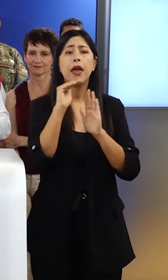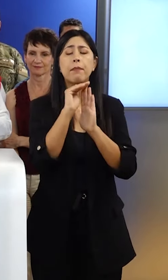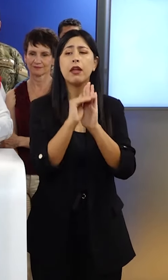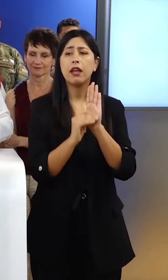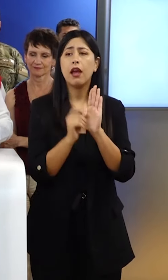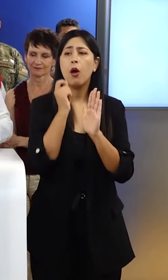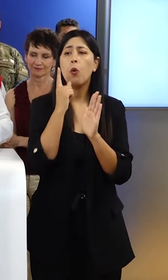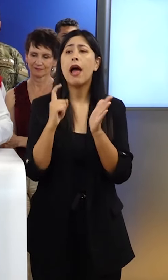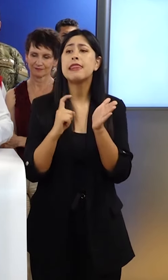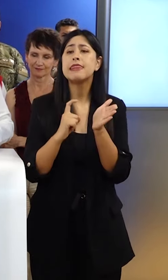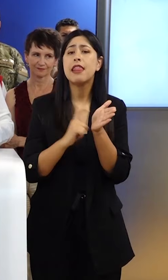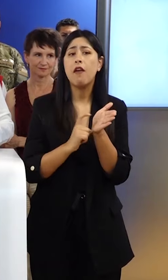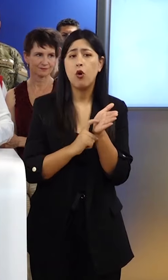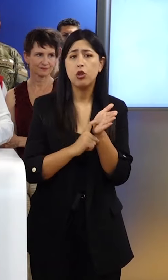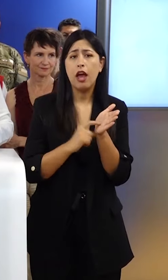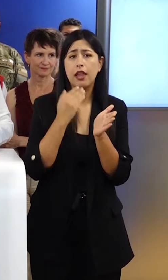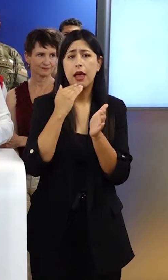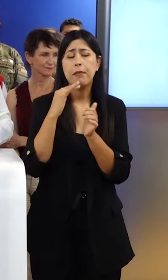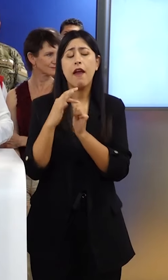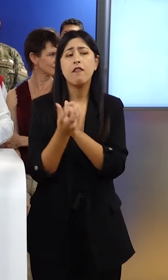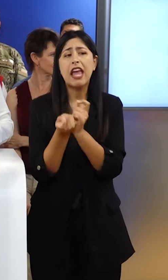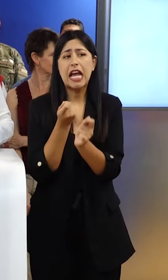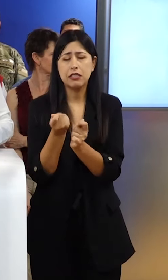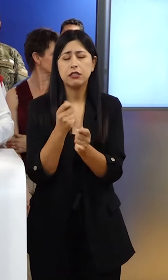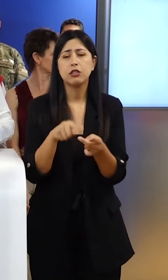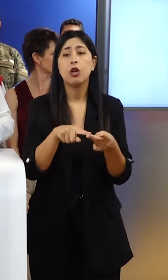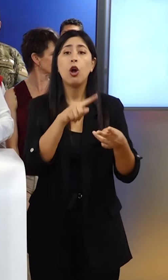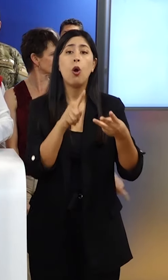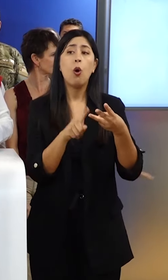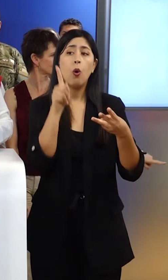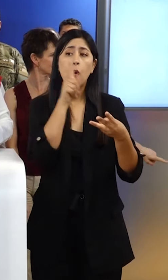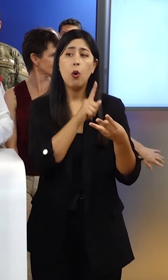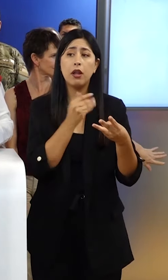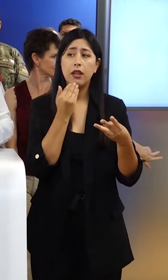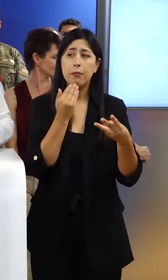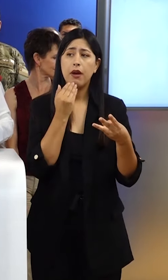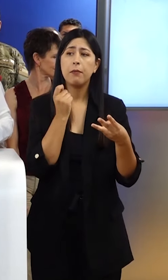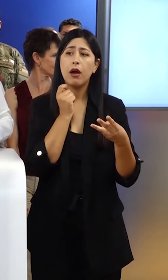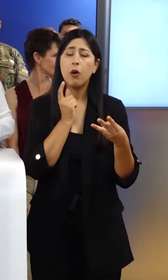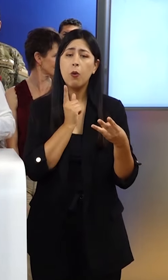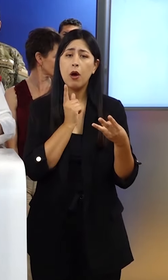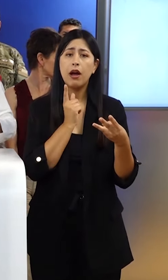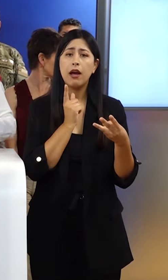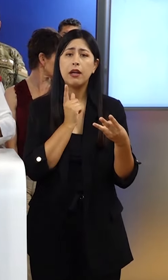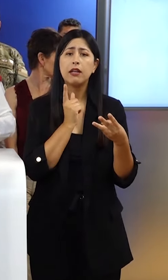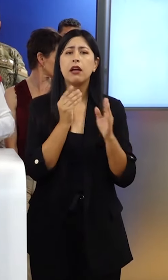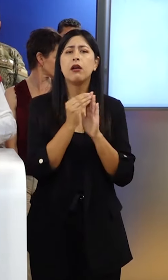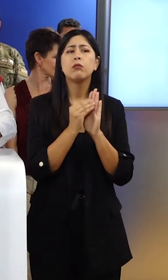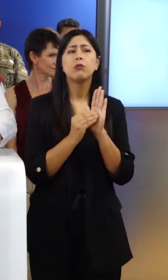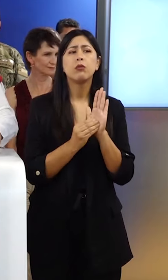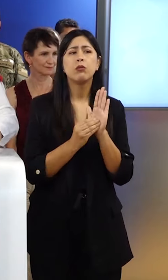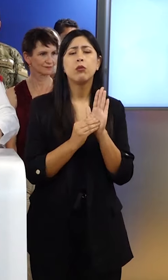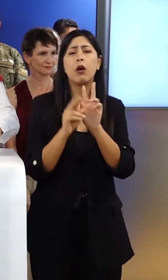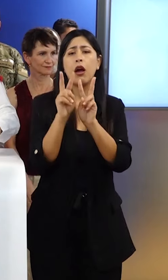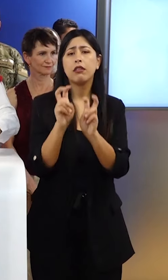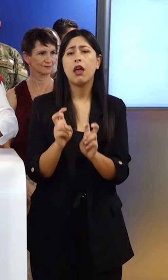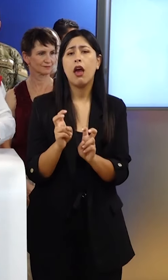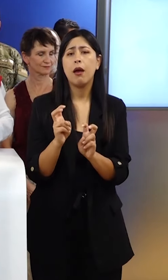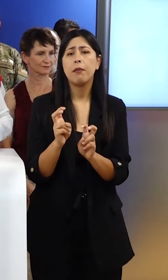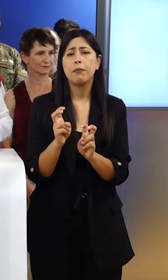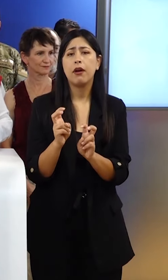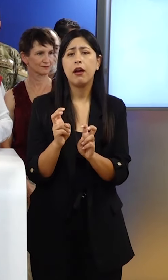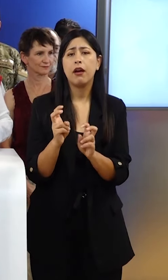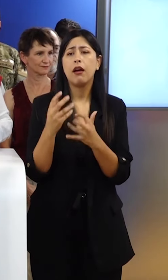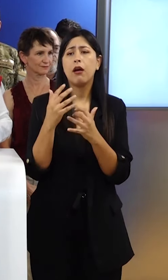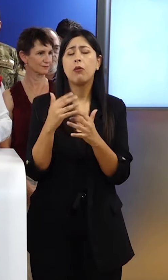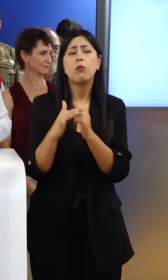ámbito tributario y financiero eh Y por último eh algunos antecedentes o referencias a la magnitud del